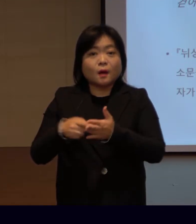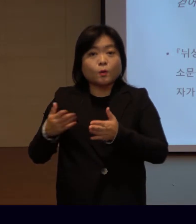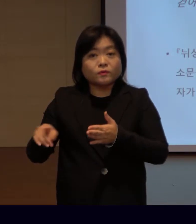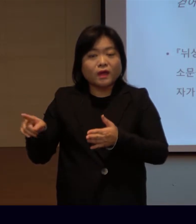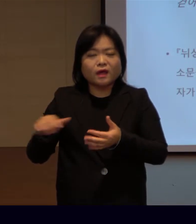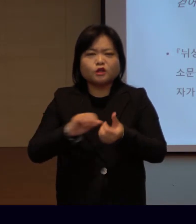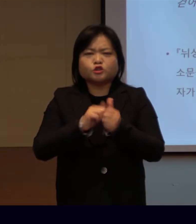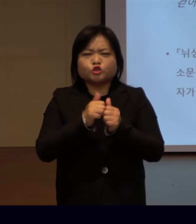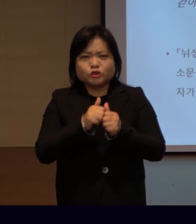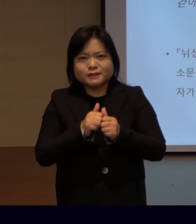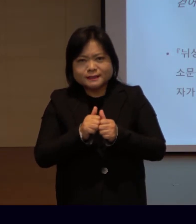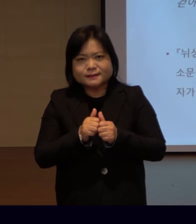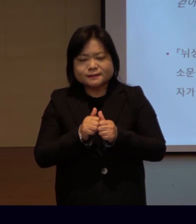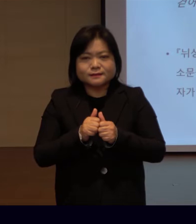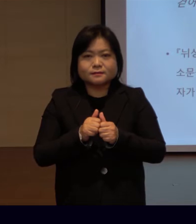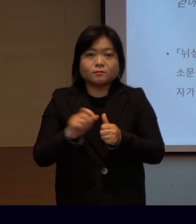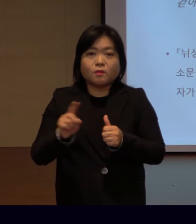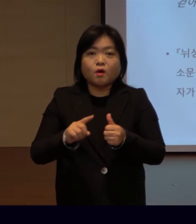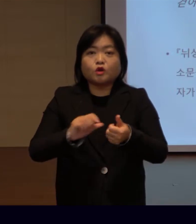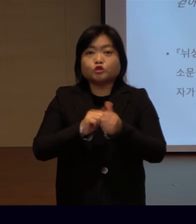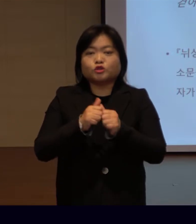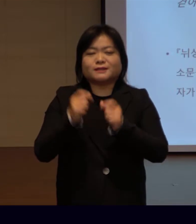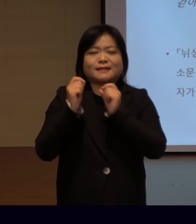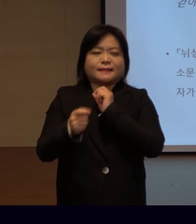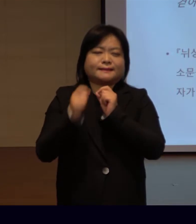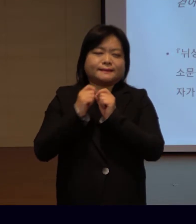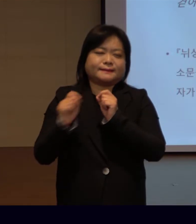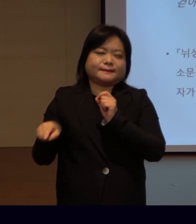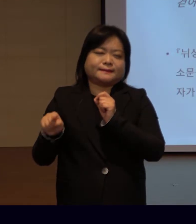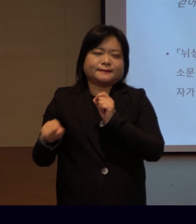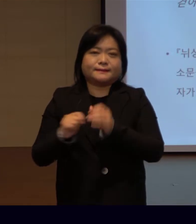주식 말하자면은 주식 사기죠.